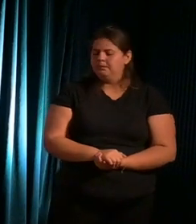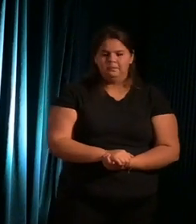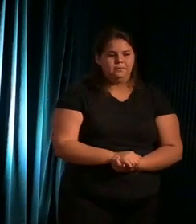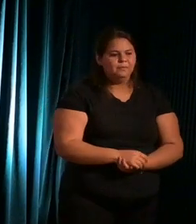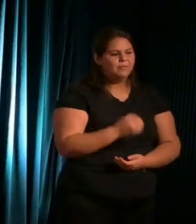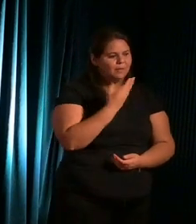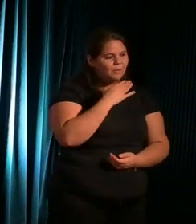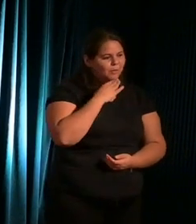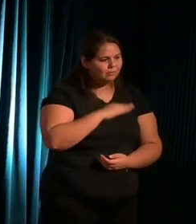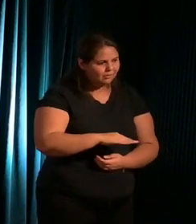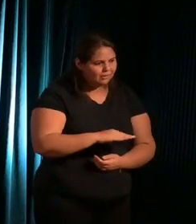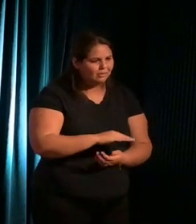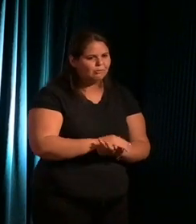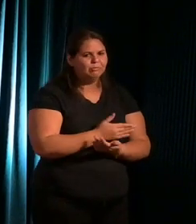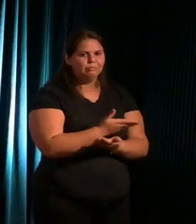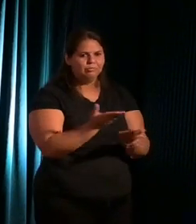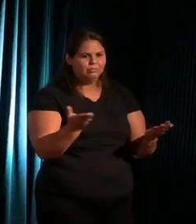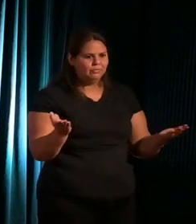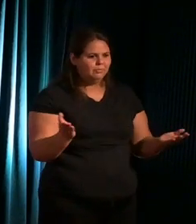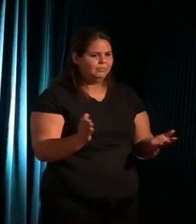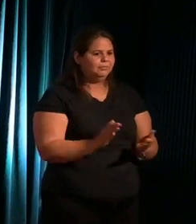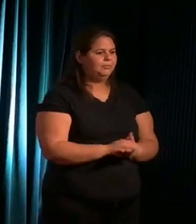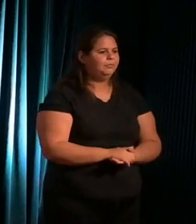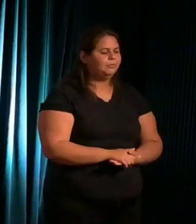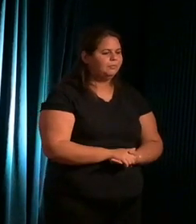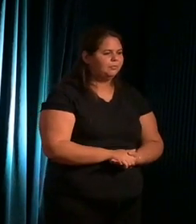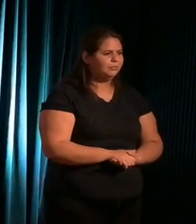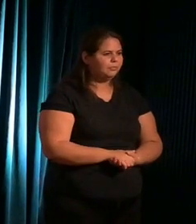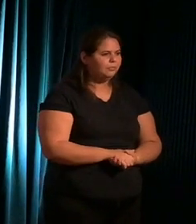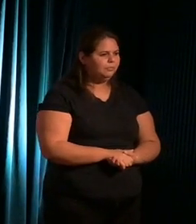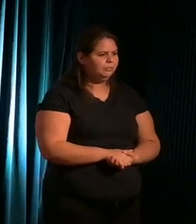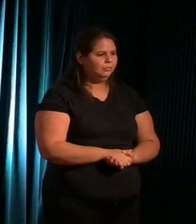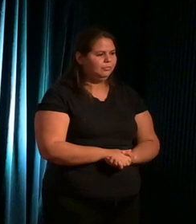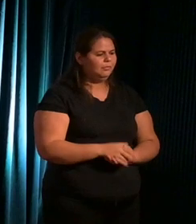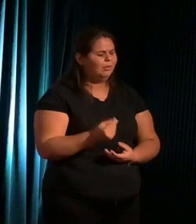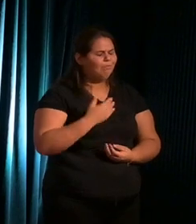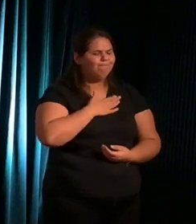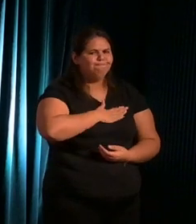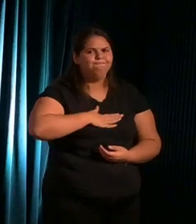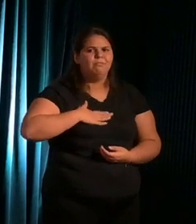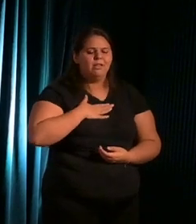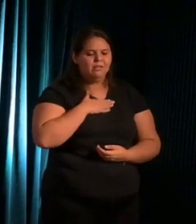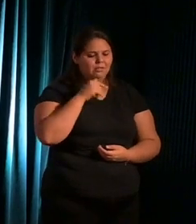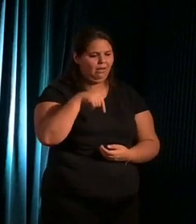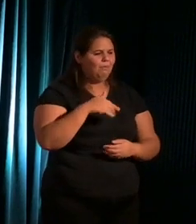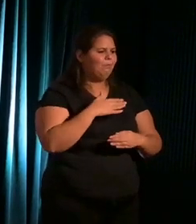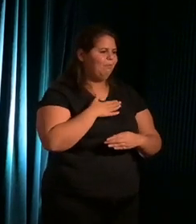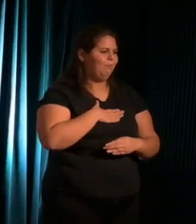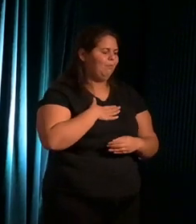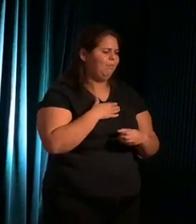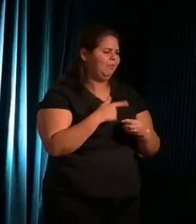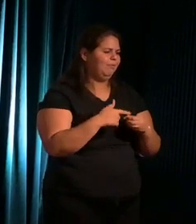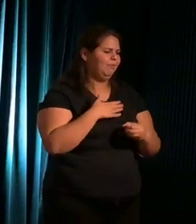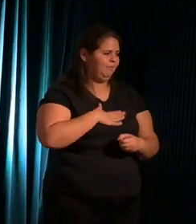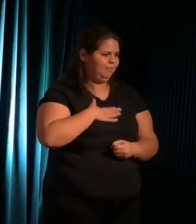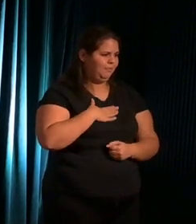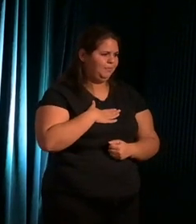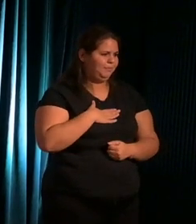Bem, boa tarde a todas, todos. É grande prazer estar aqui em Poços.